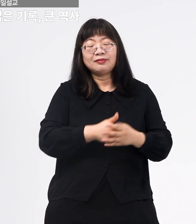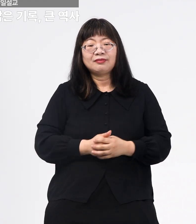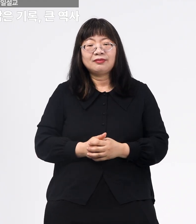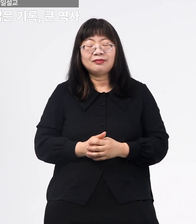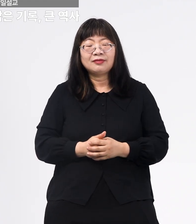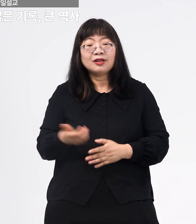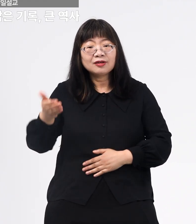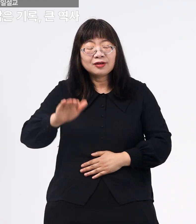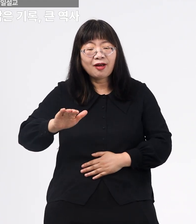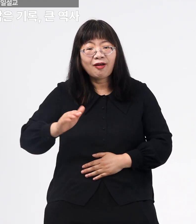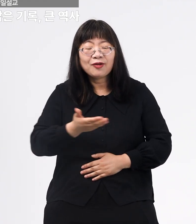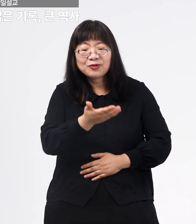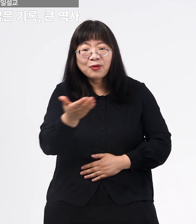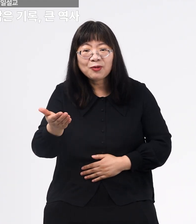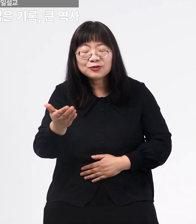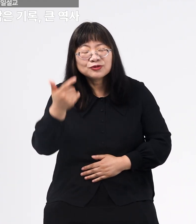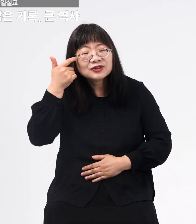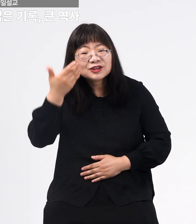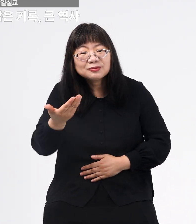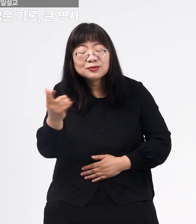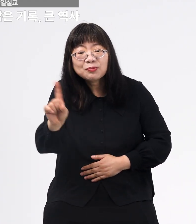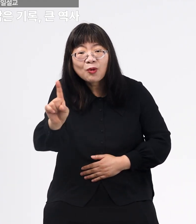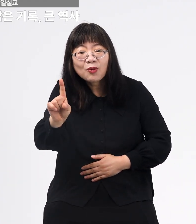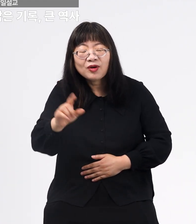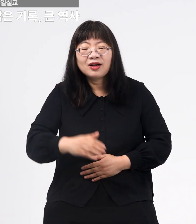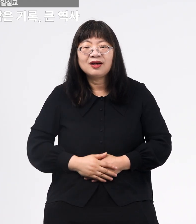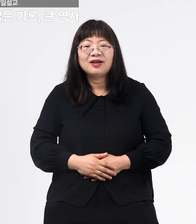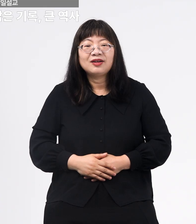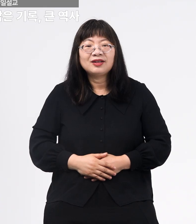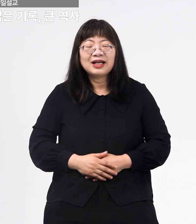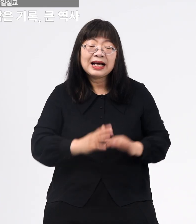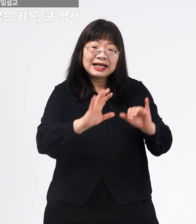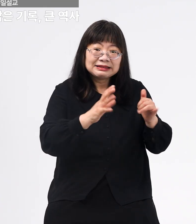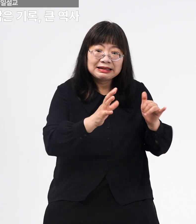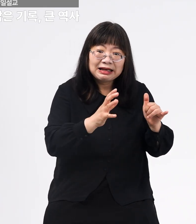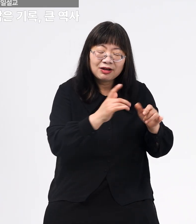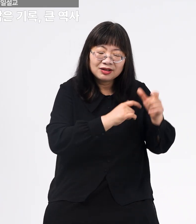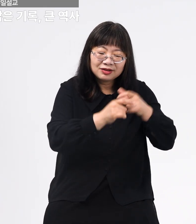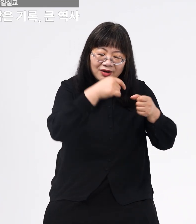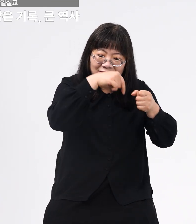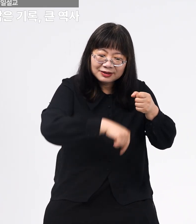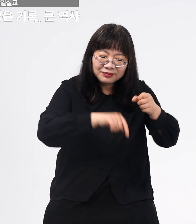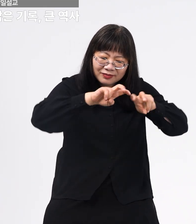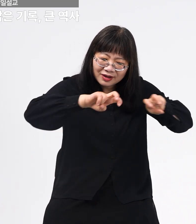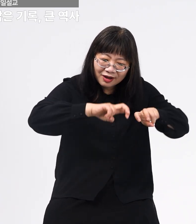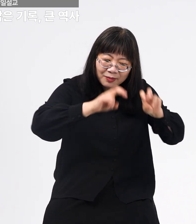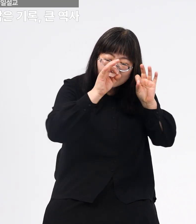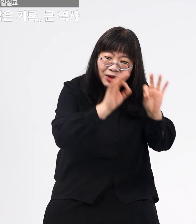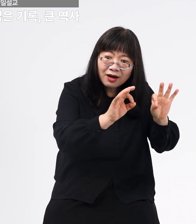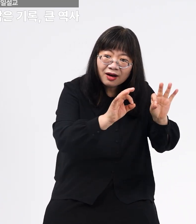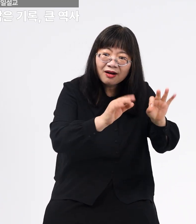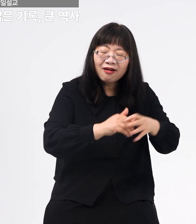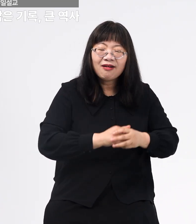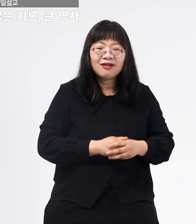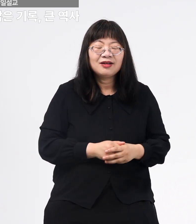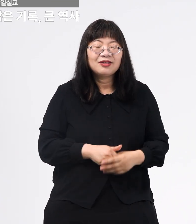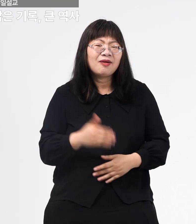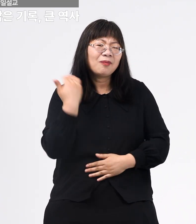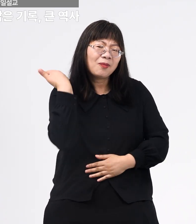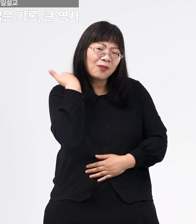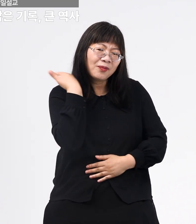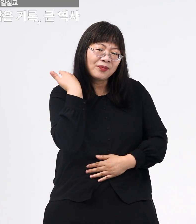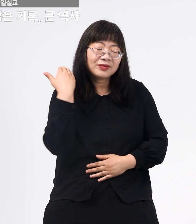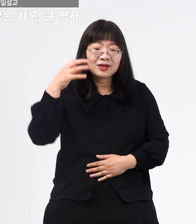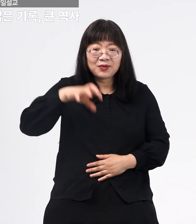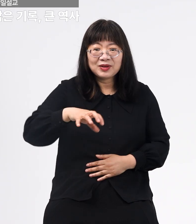여러분 이거 아세요? 세상은 더 깊게 헤아려 보면 보이지 않은